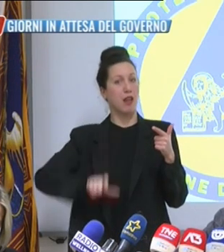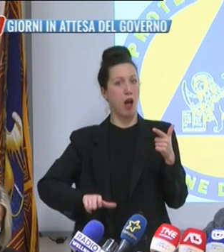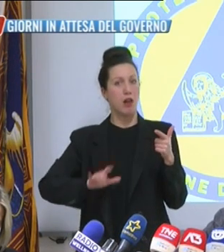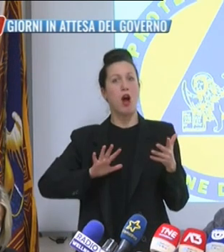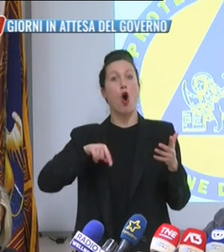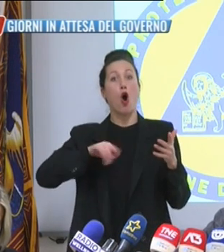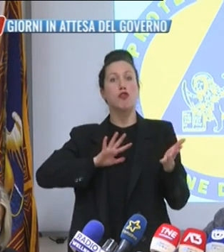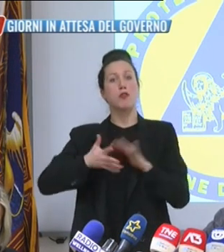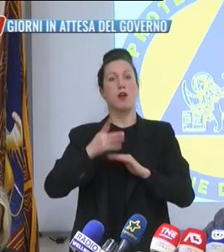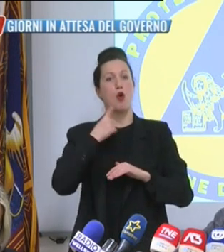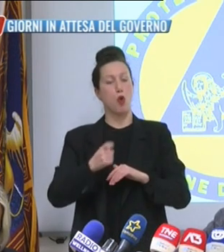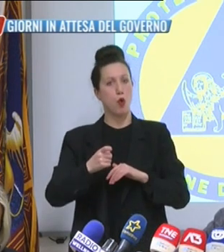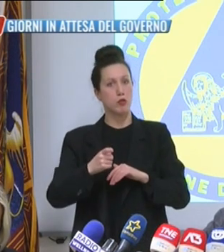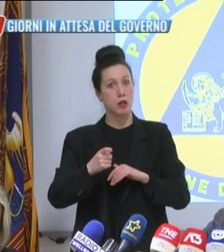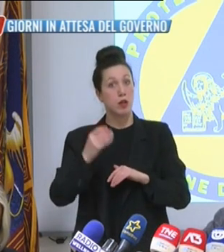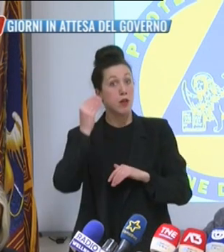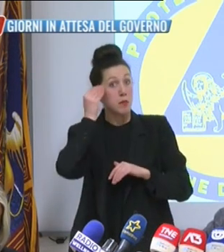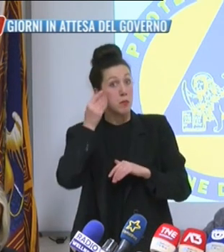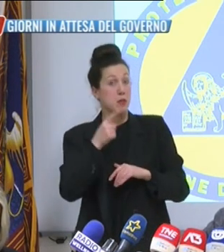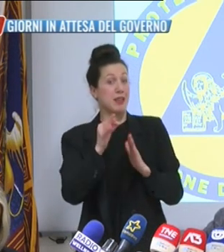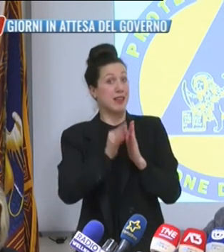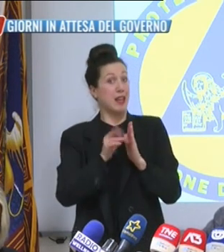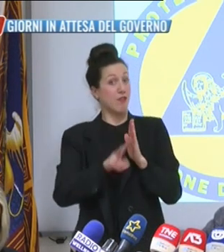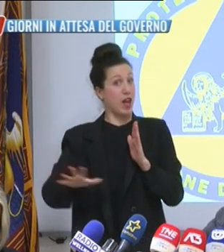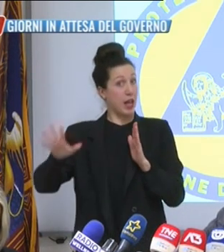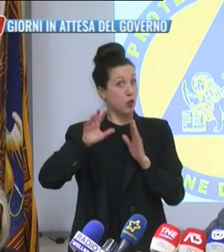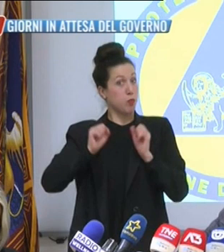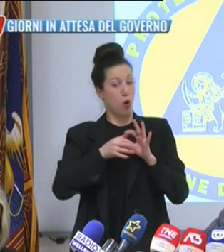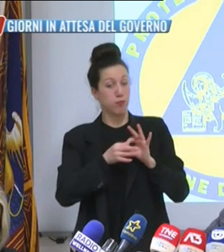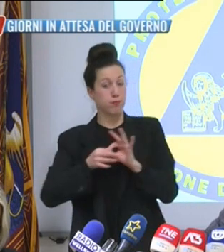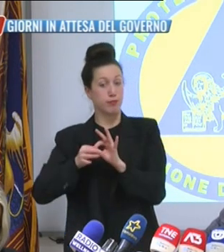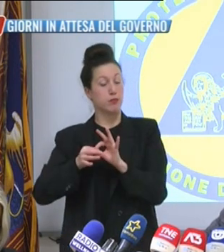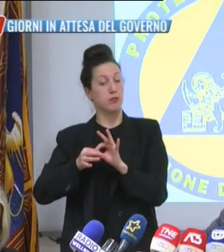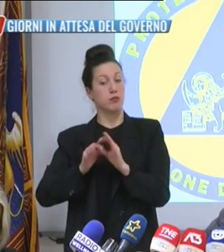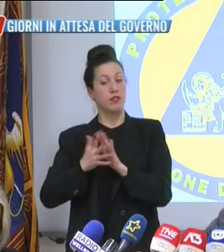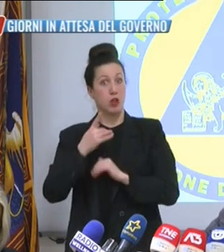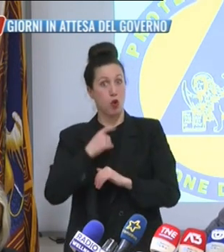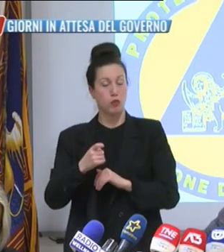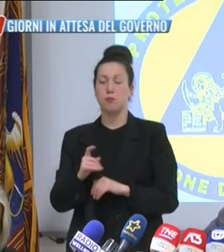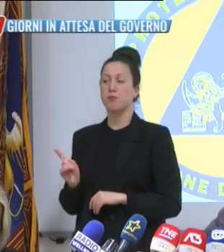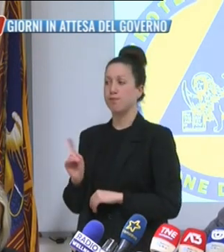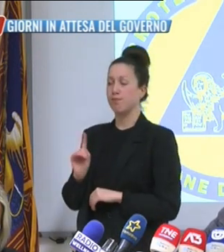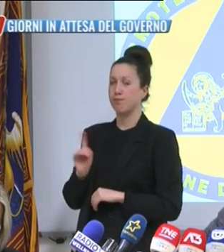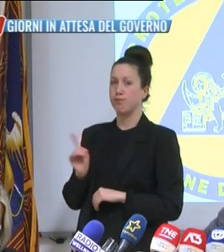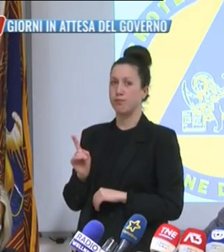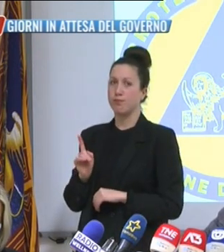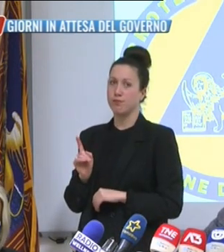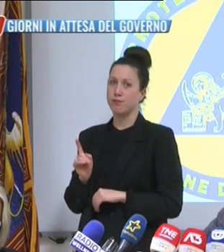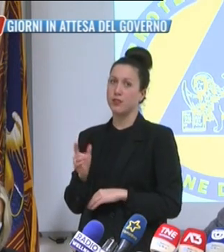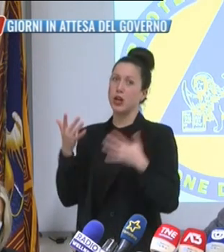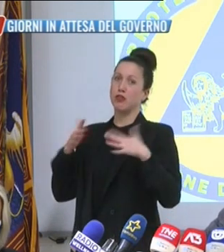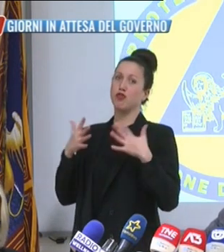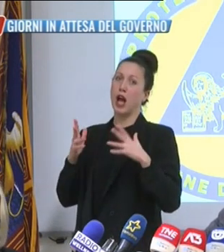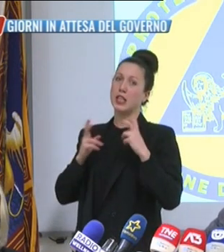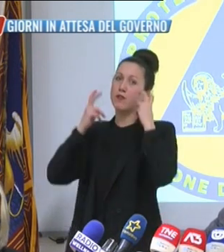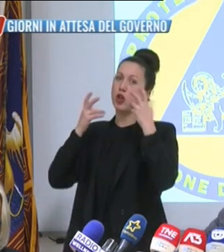Veneto alcuni focolai che potrebbero preoccupare? Al momento no. Ok. E poi l'ultimo argomento vorrei che anche dire abbiamo già dato. Ok.